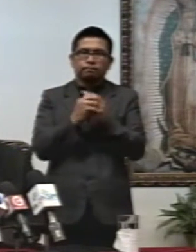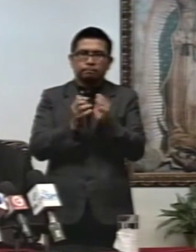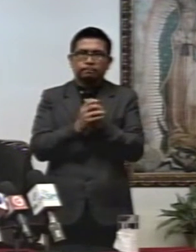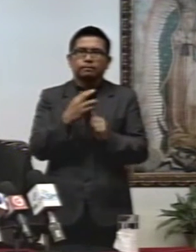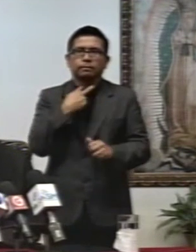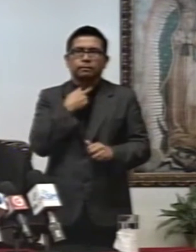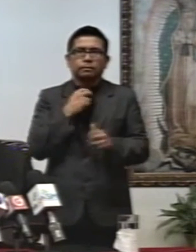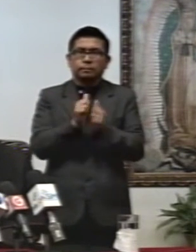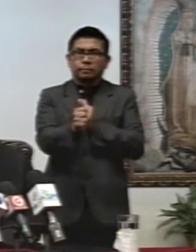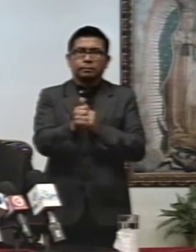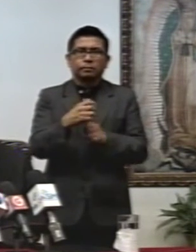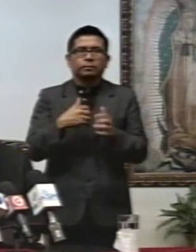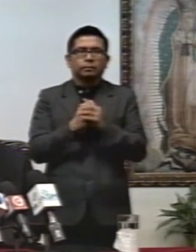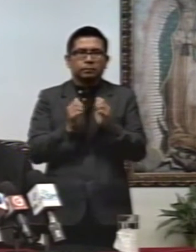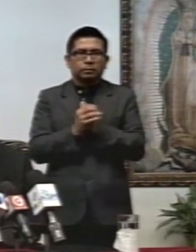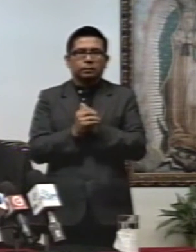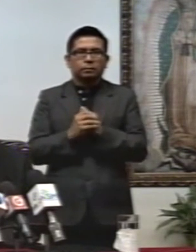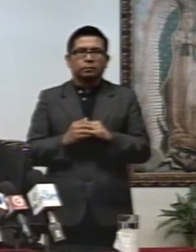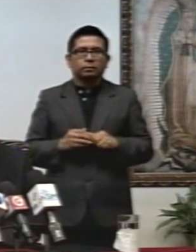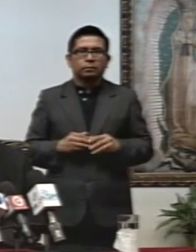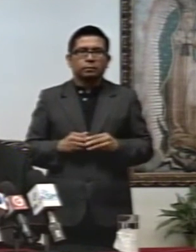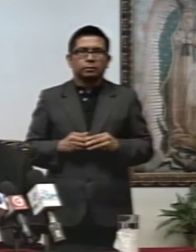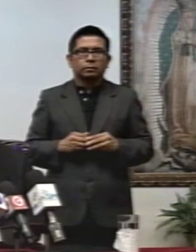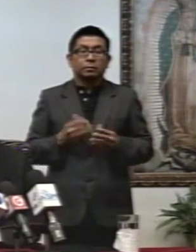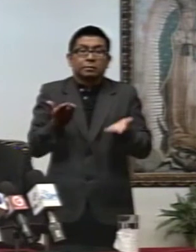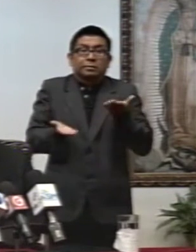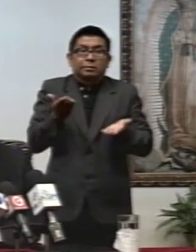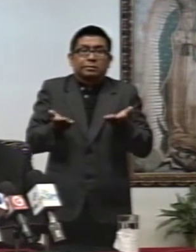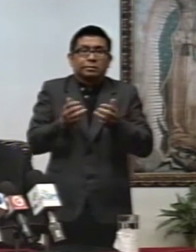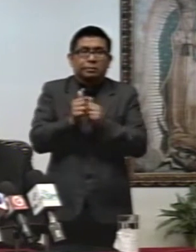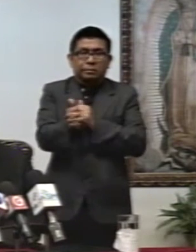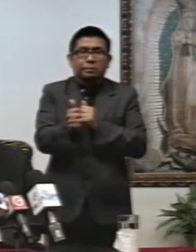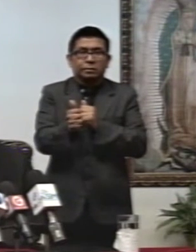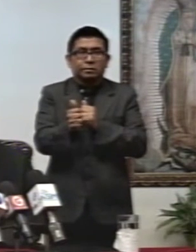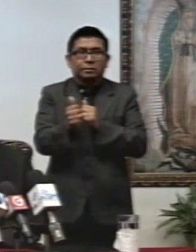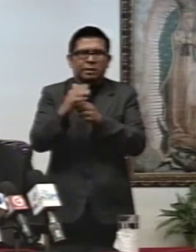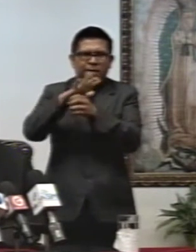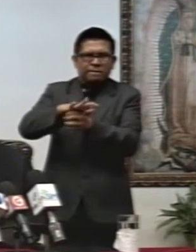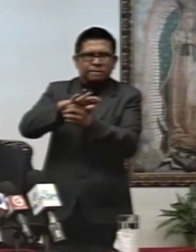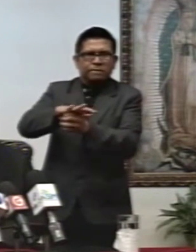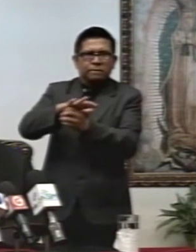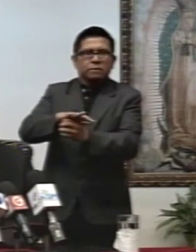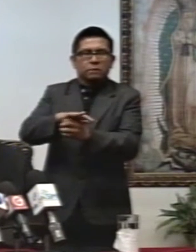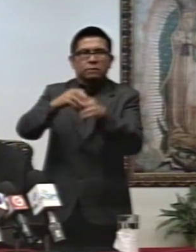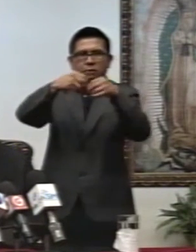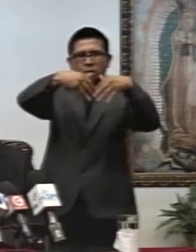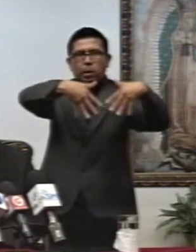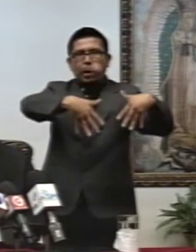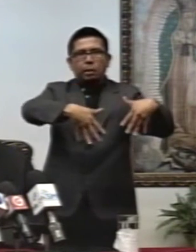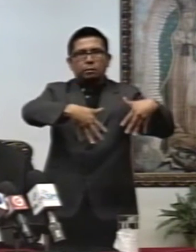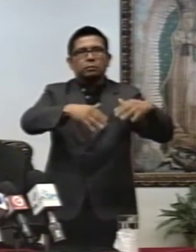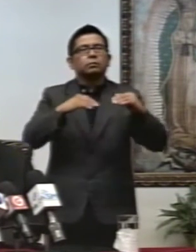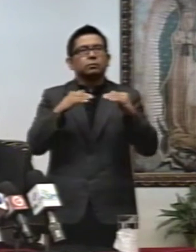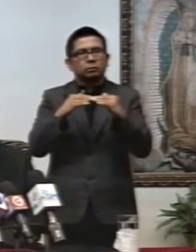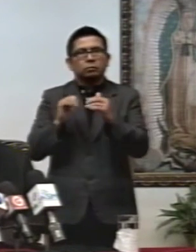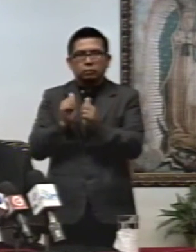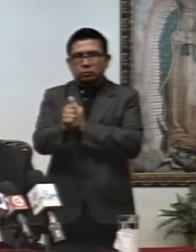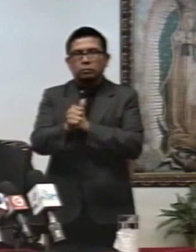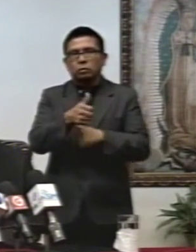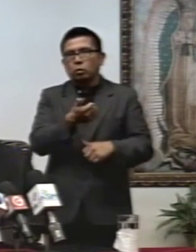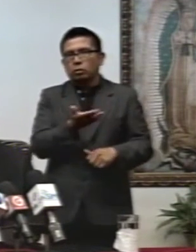para avanzar en esta parte. Si se avanza en la represión del crimen, pues también que se avance en otro, diría